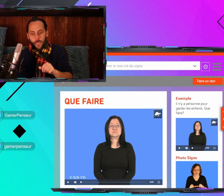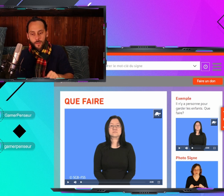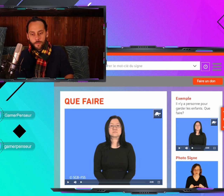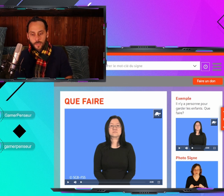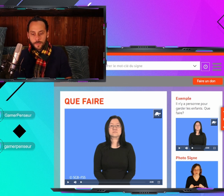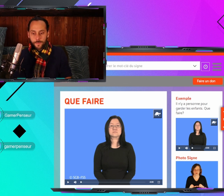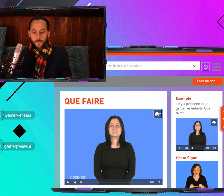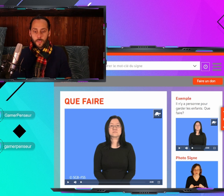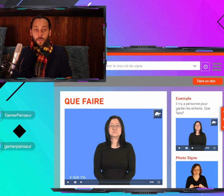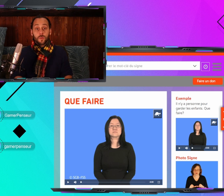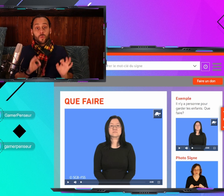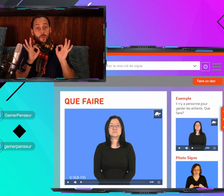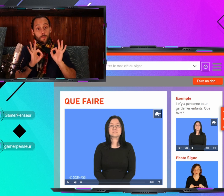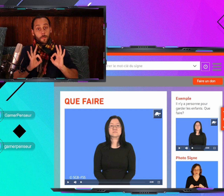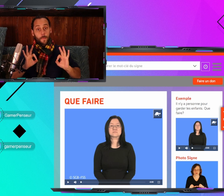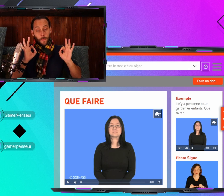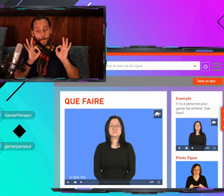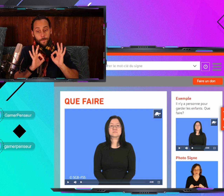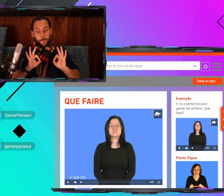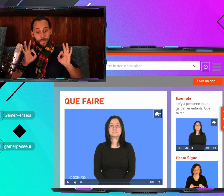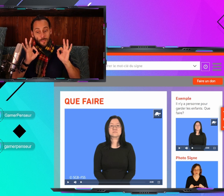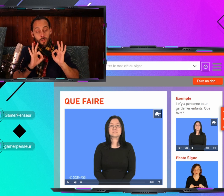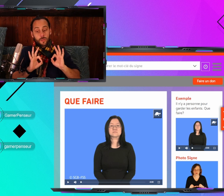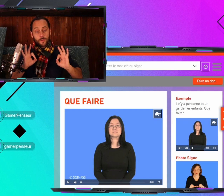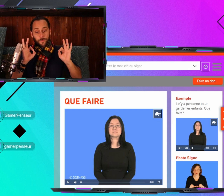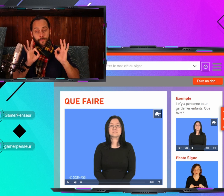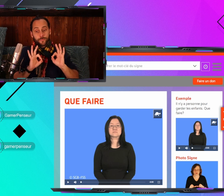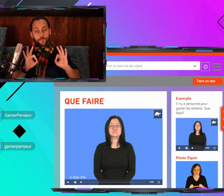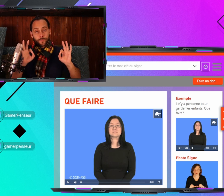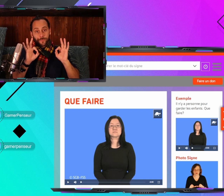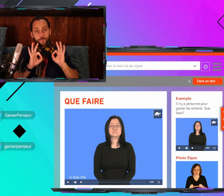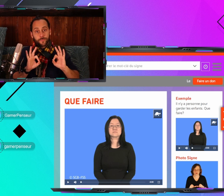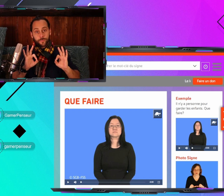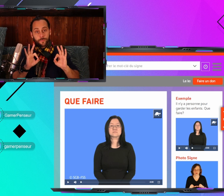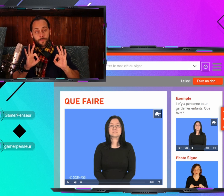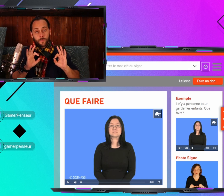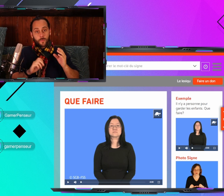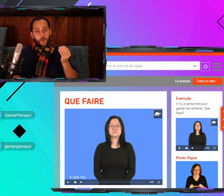On verra dans la phrase. Donc, personne,